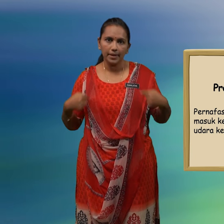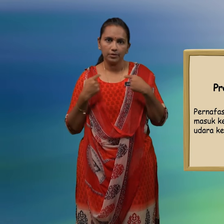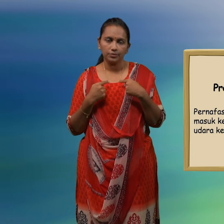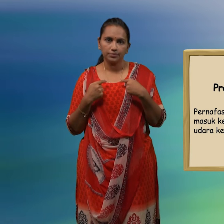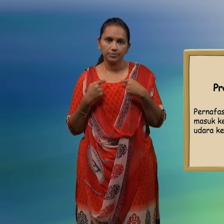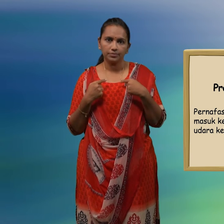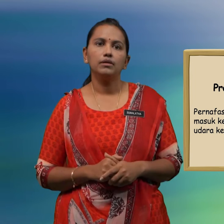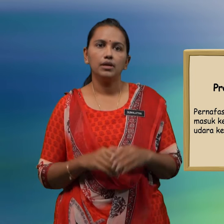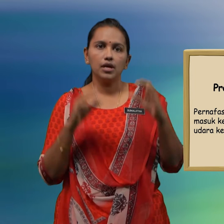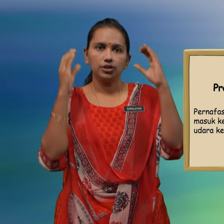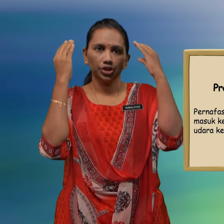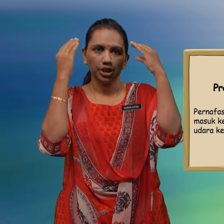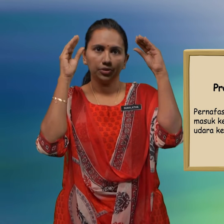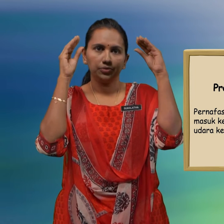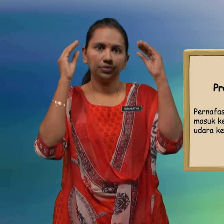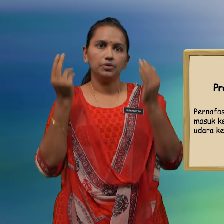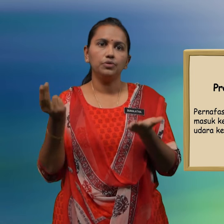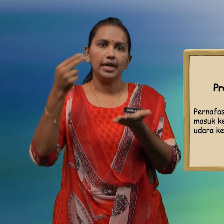peparu. Cikgu ulang.